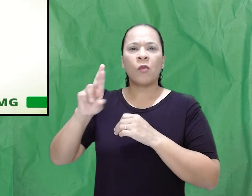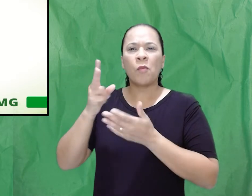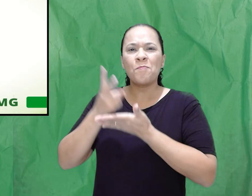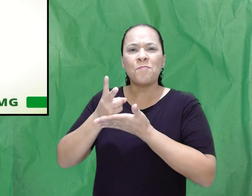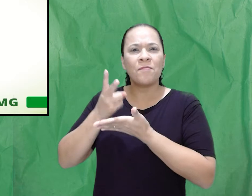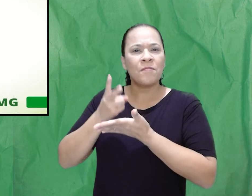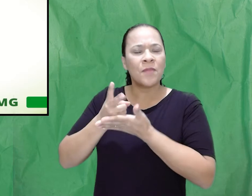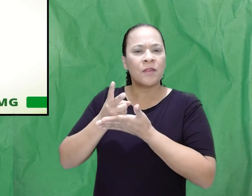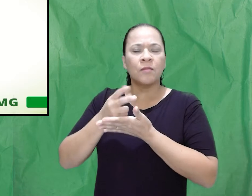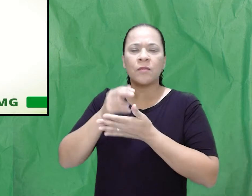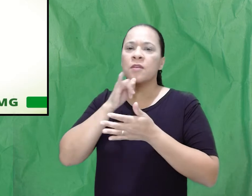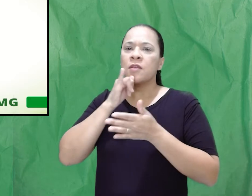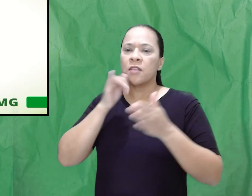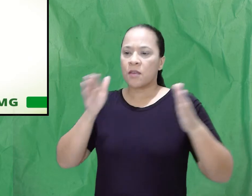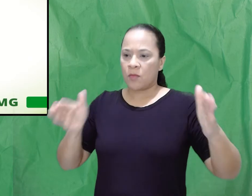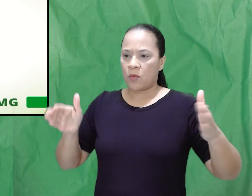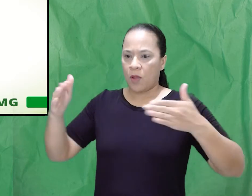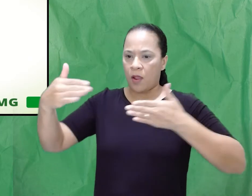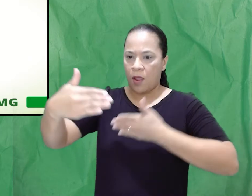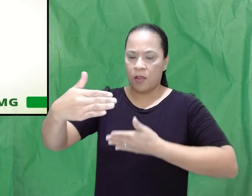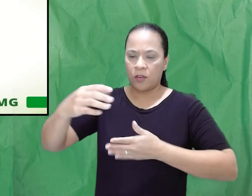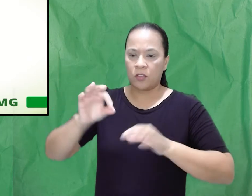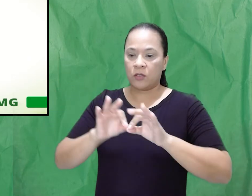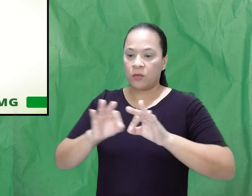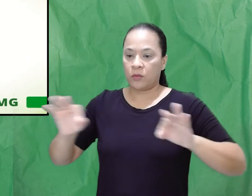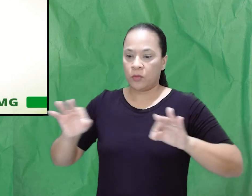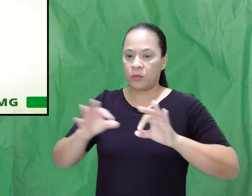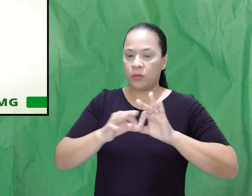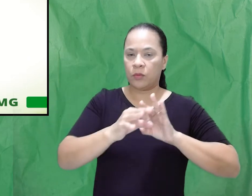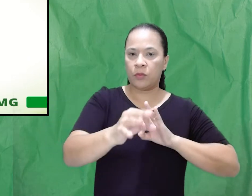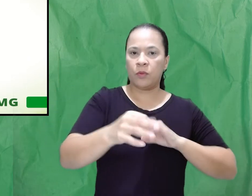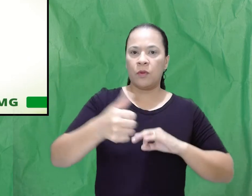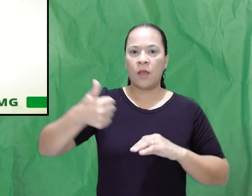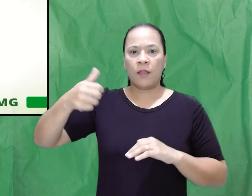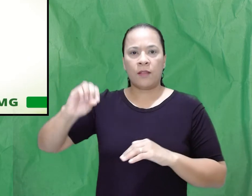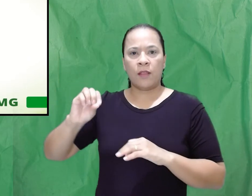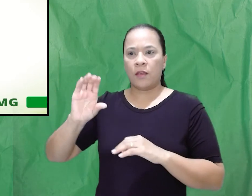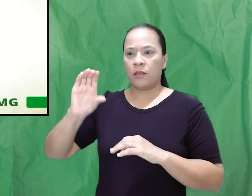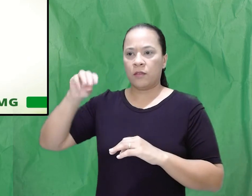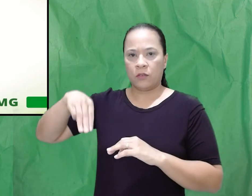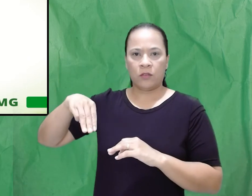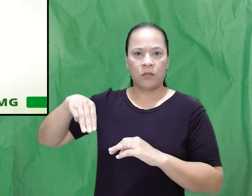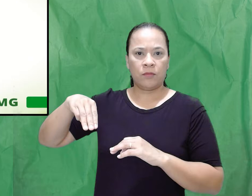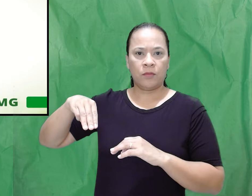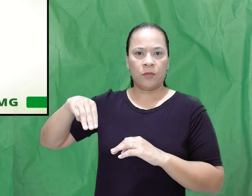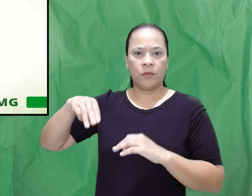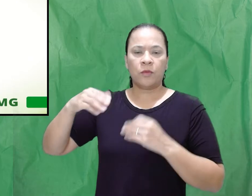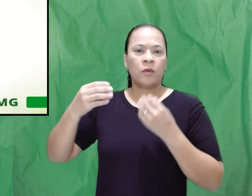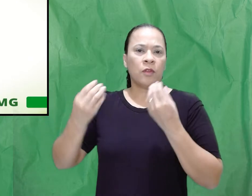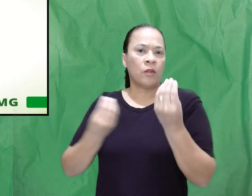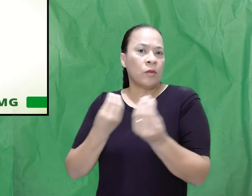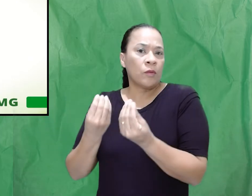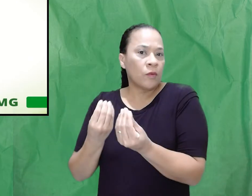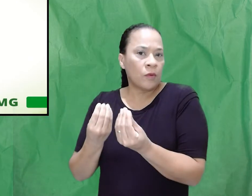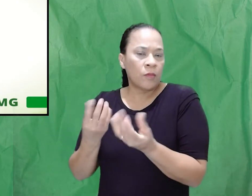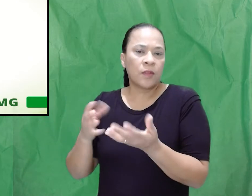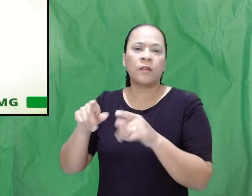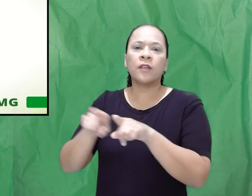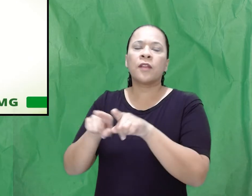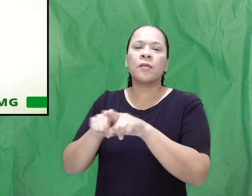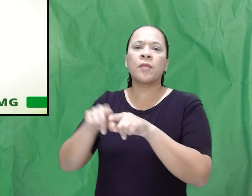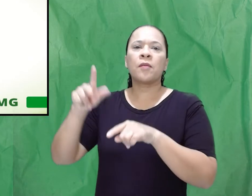10 centímetros. Então, independente da tela do dispositivo, sempre vai ter 10 centímetros essa caixa. Então, a mesma coisa em